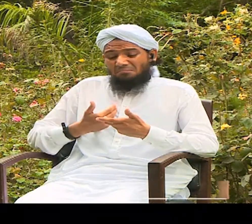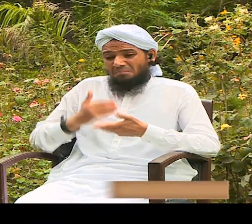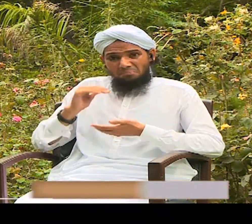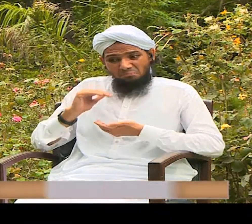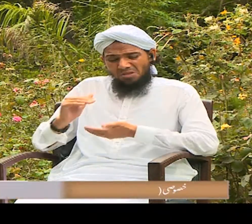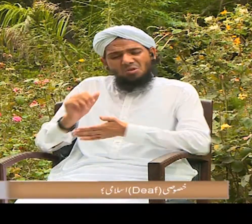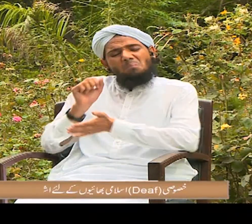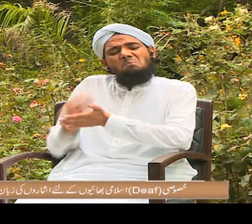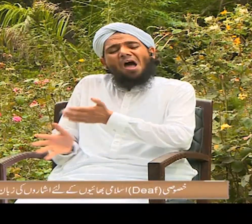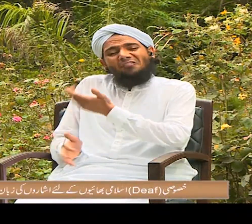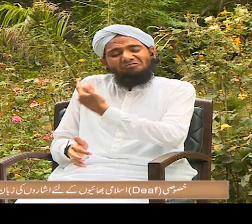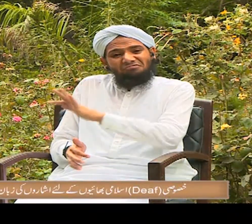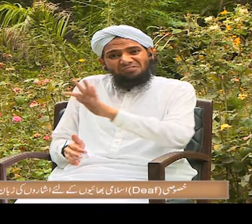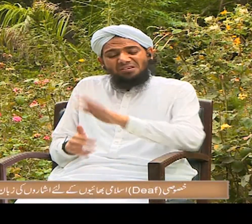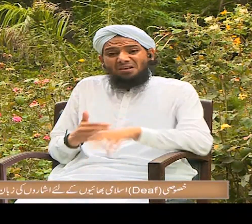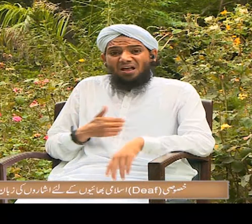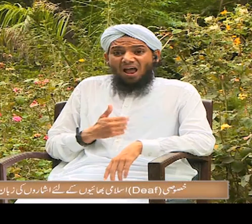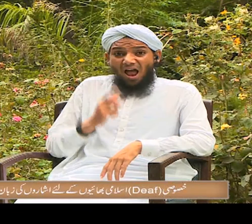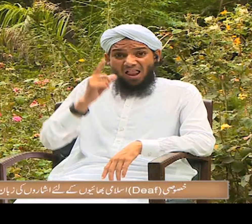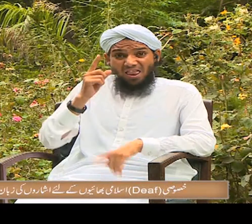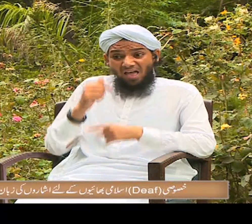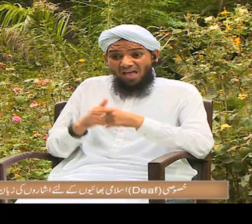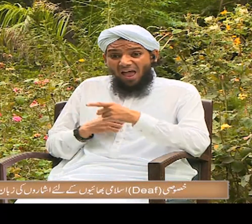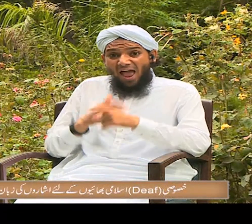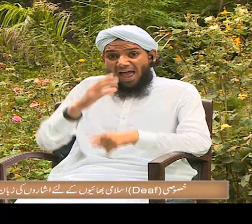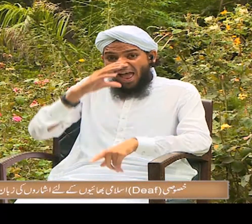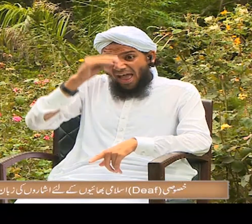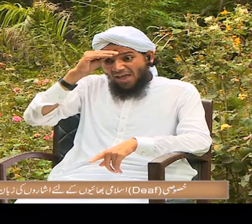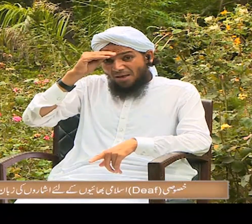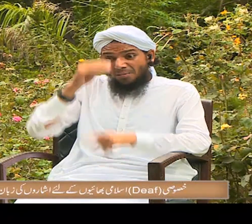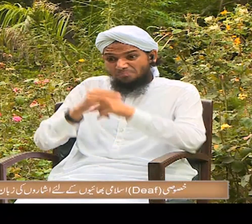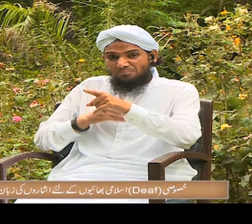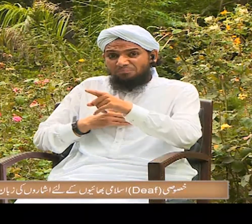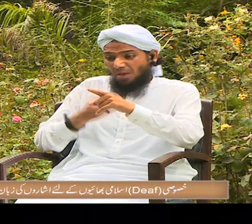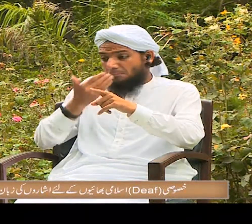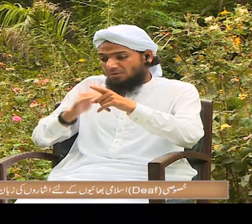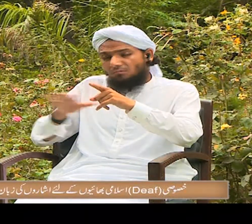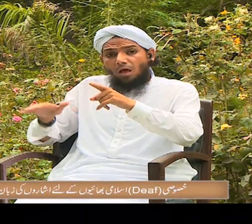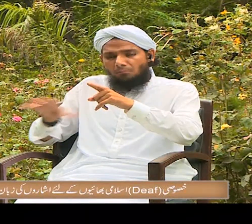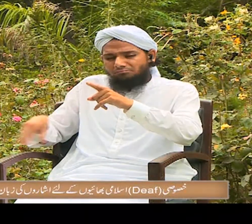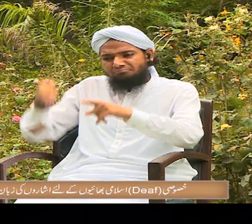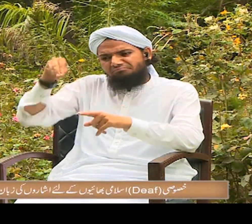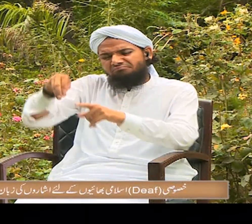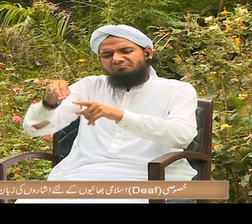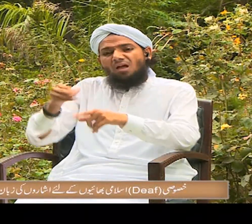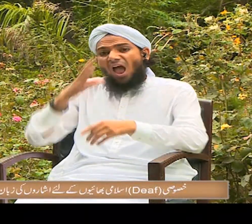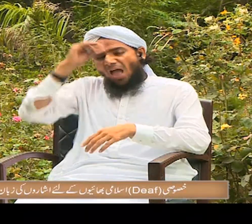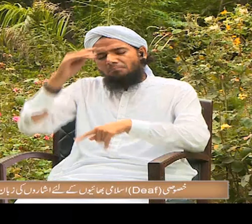پاک تو میرے بیٹے کو بخش دے۔ پھر اللہ پاک تجھے تیری والدہ کے حوالے کر دے گا، تیری والدہ تیرا ہاتھ